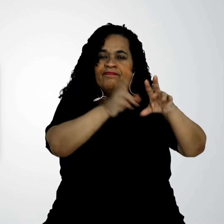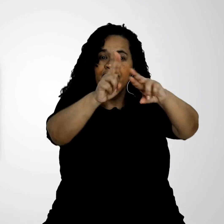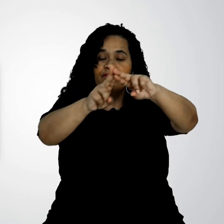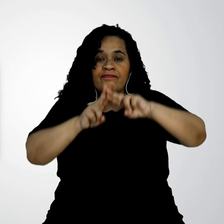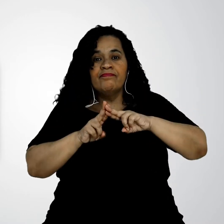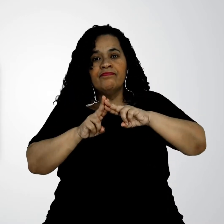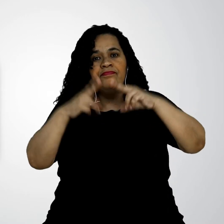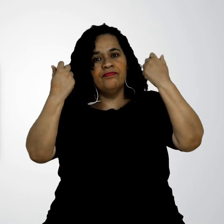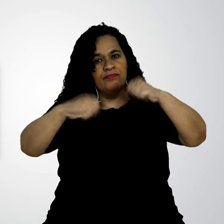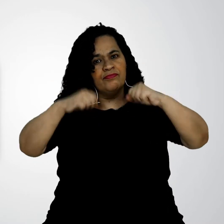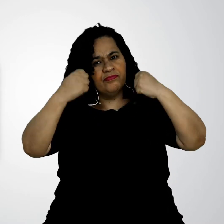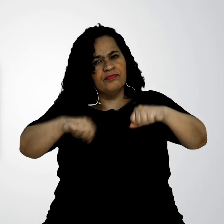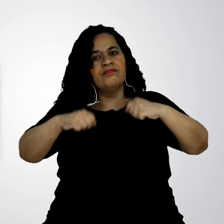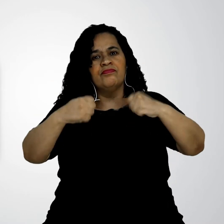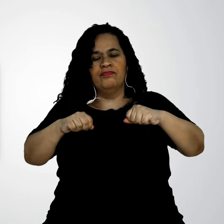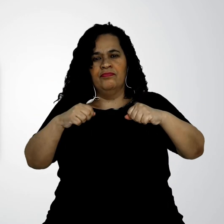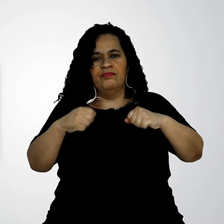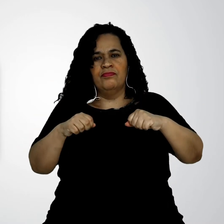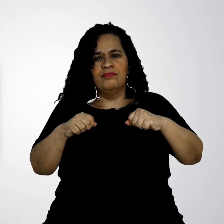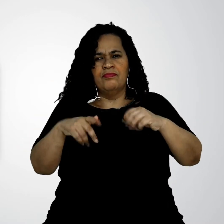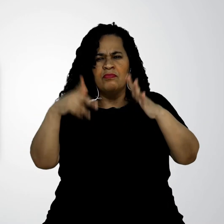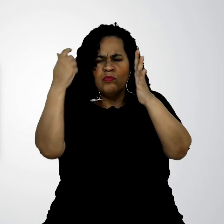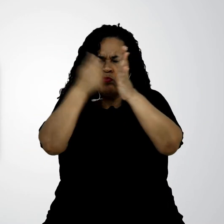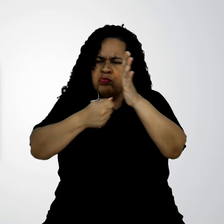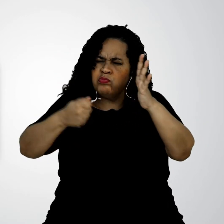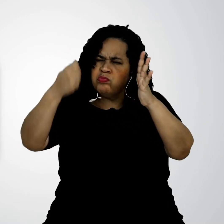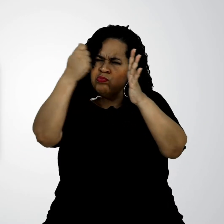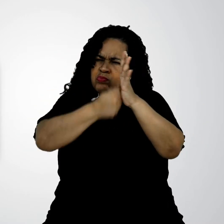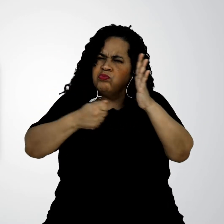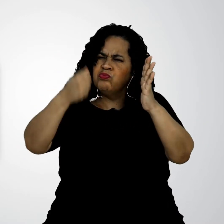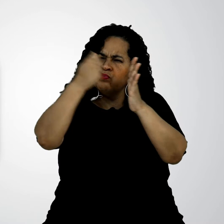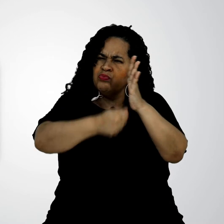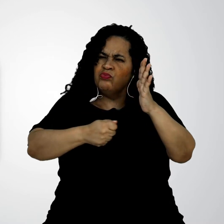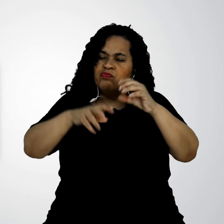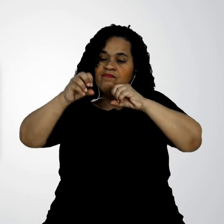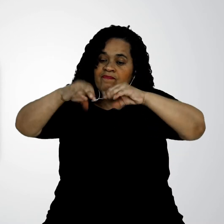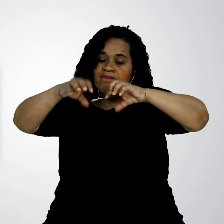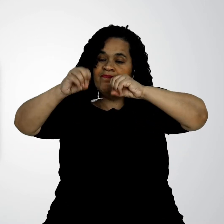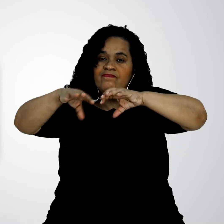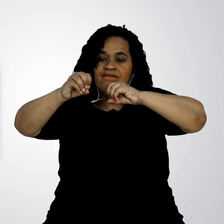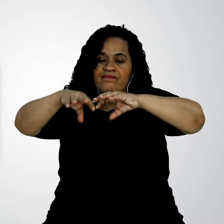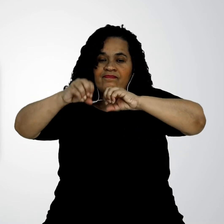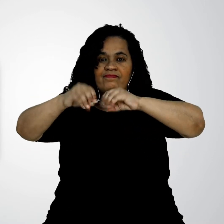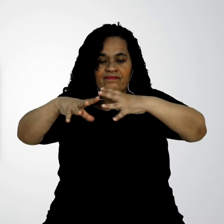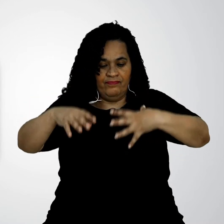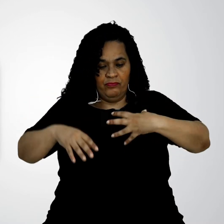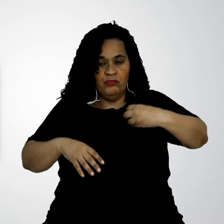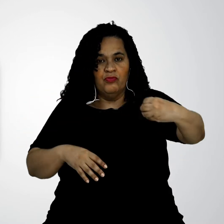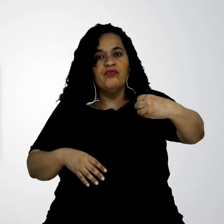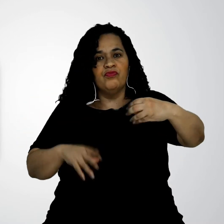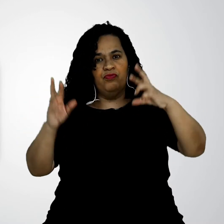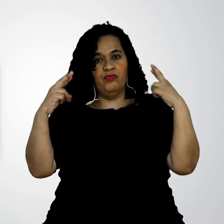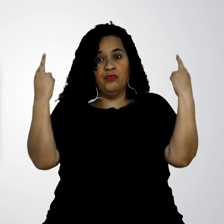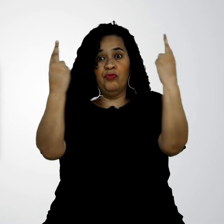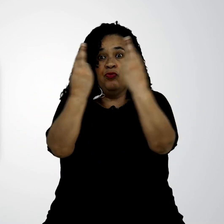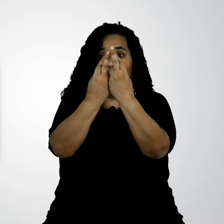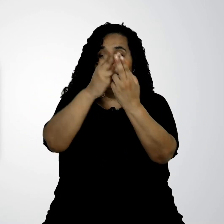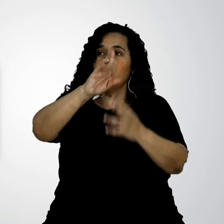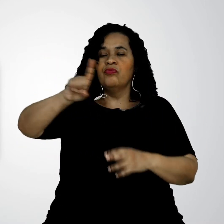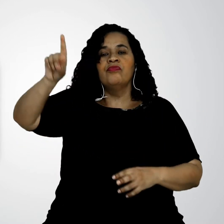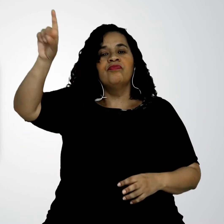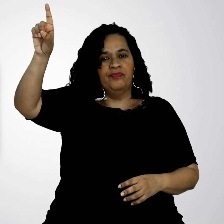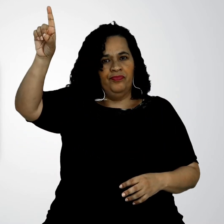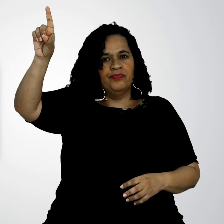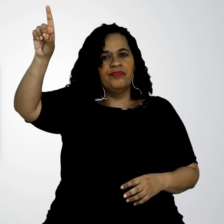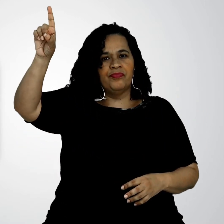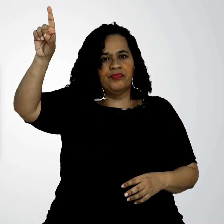pode descansar nisso. A minha luta é ensinar a respeito do reino para o meu filho. E eu tenho certeza de que ele influenciará